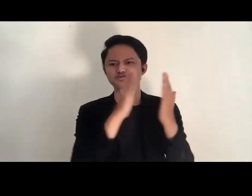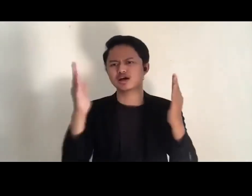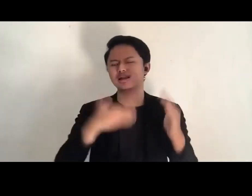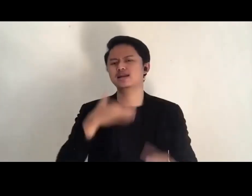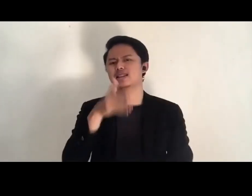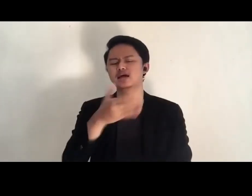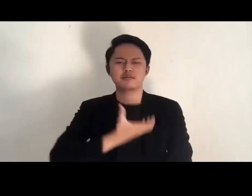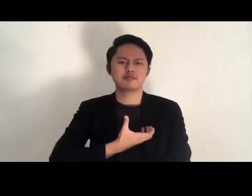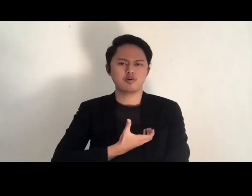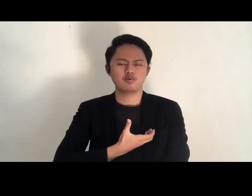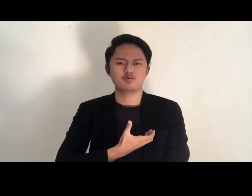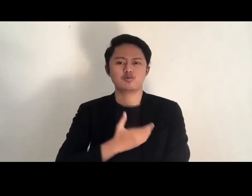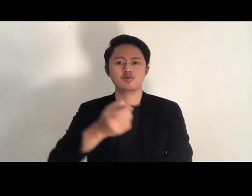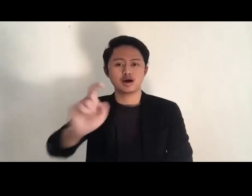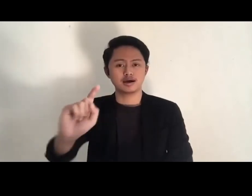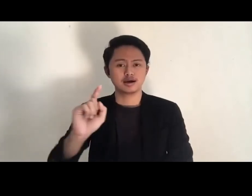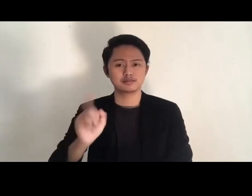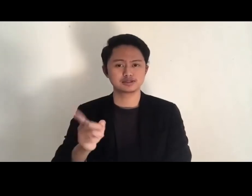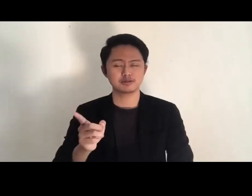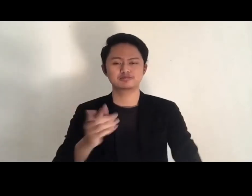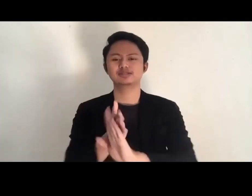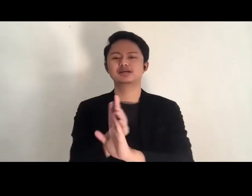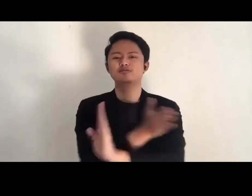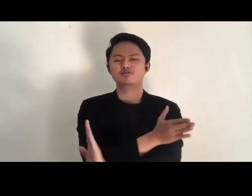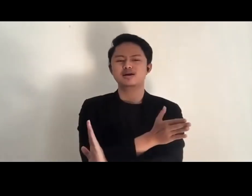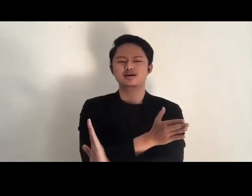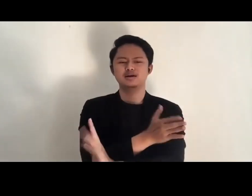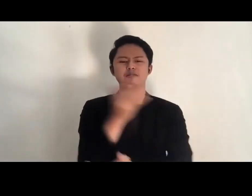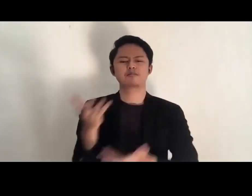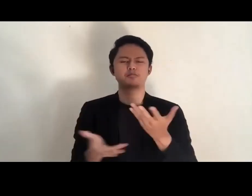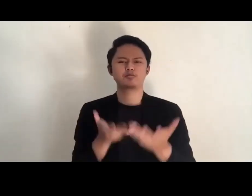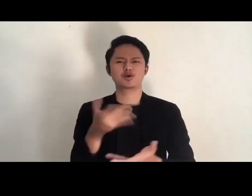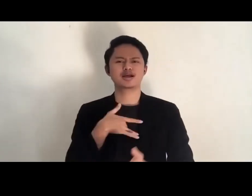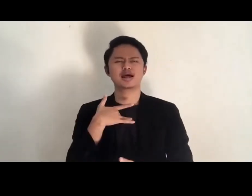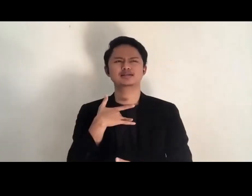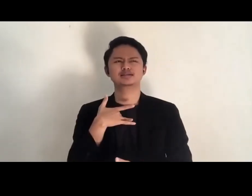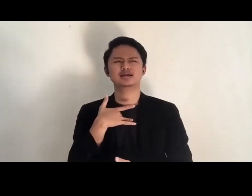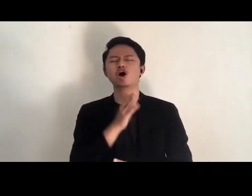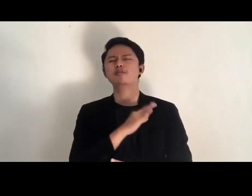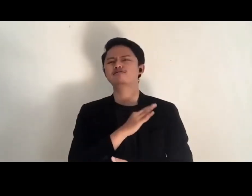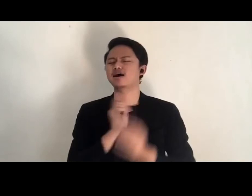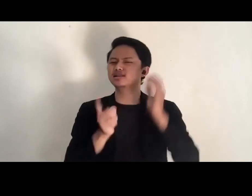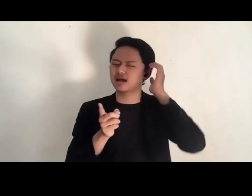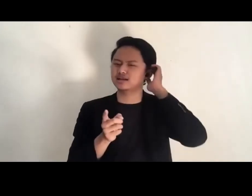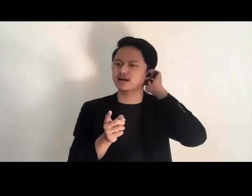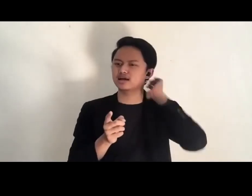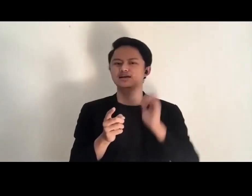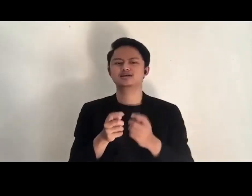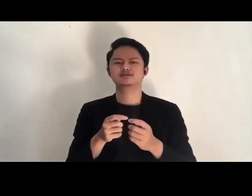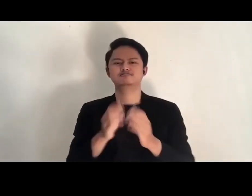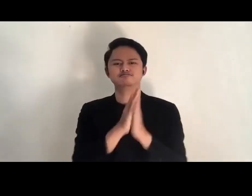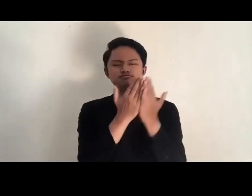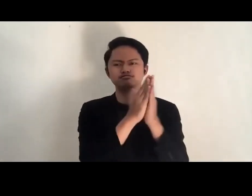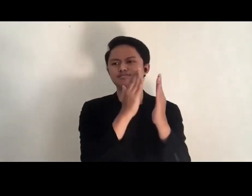ada, karena memang sebelumnya mereka telah merasakan manfaat daripada tata kelola perpustakaan